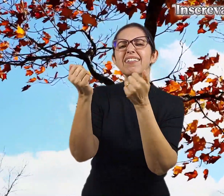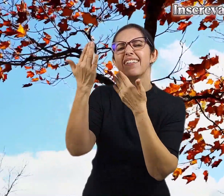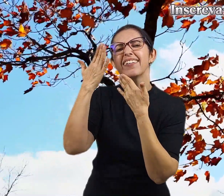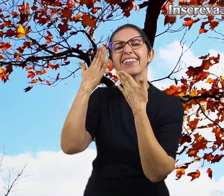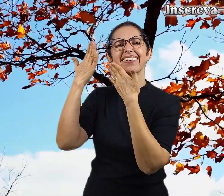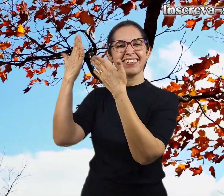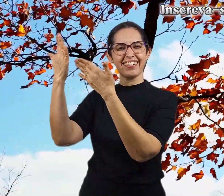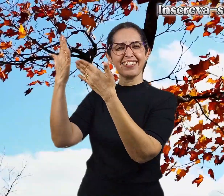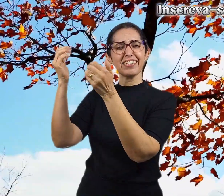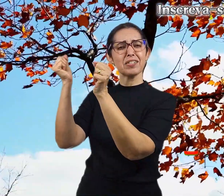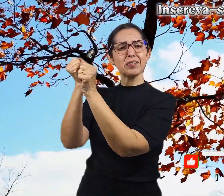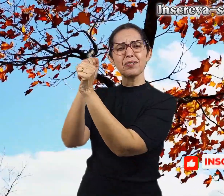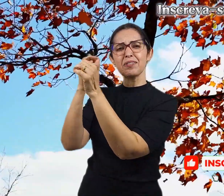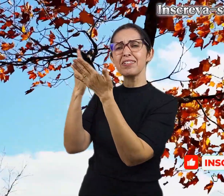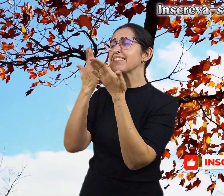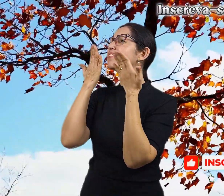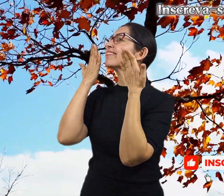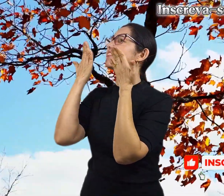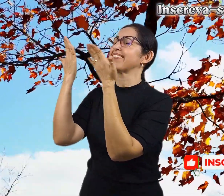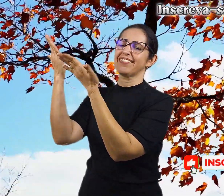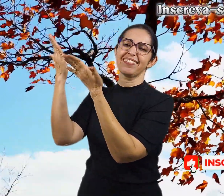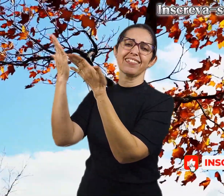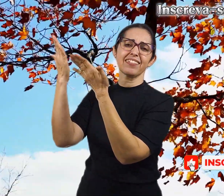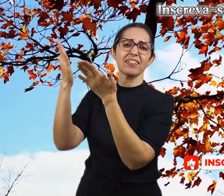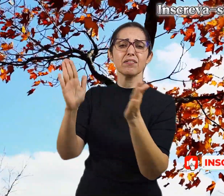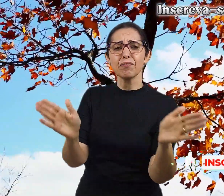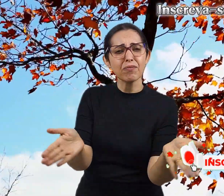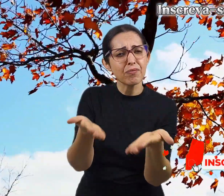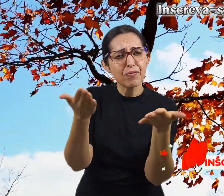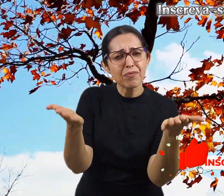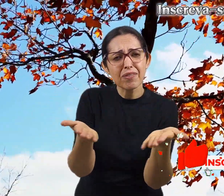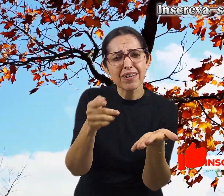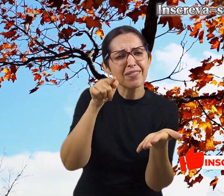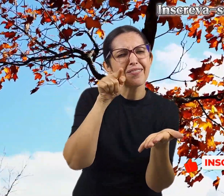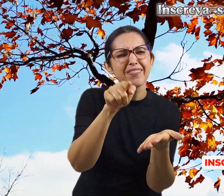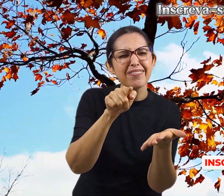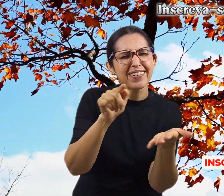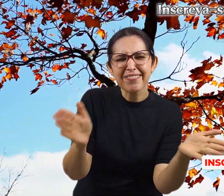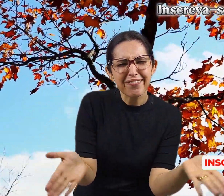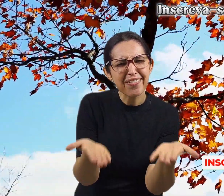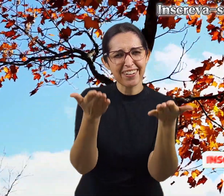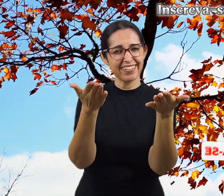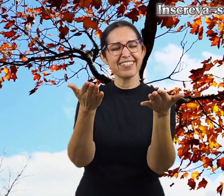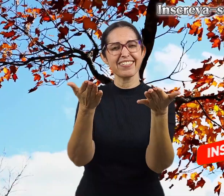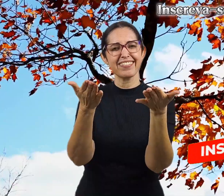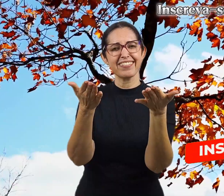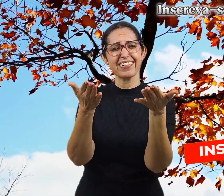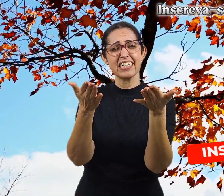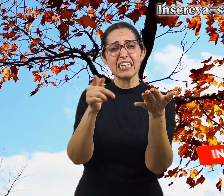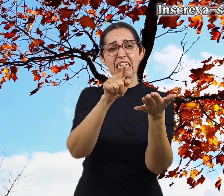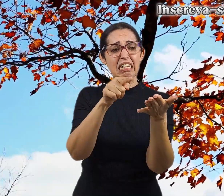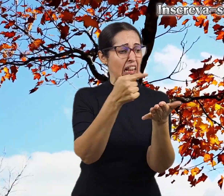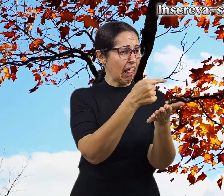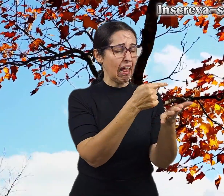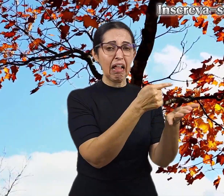para a glória do nome dEle. Levanta-te, Jacó. Se quem está te perseguindo, está,